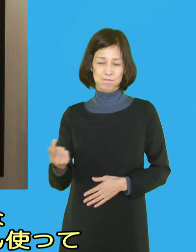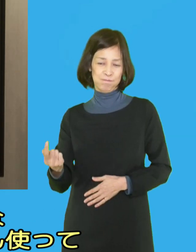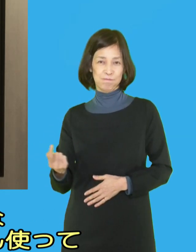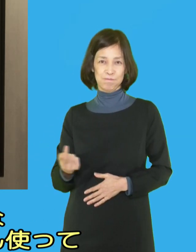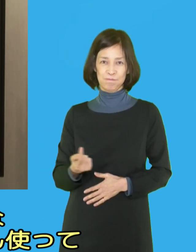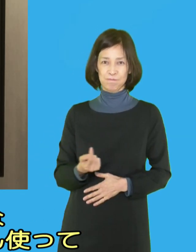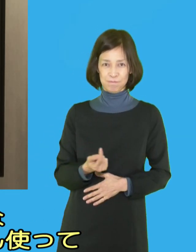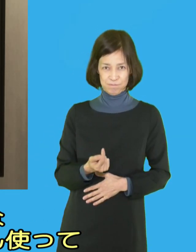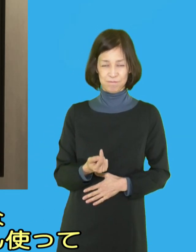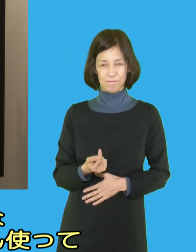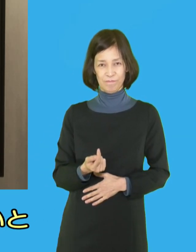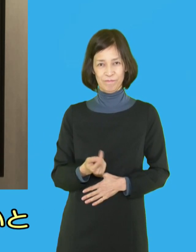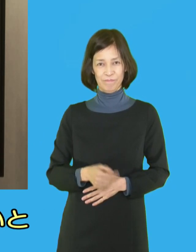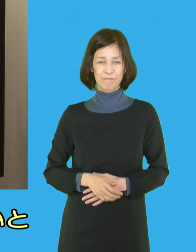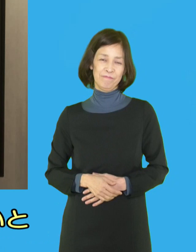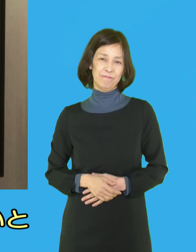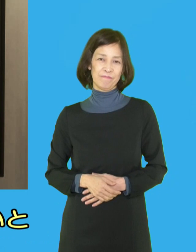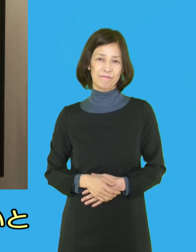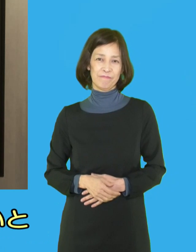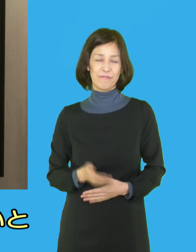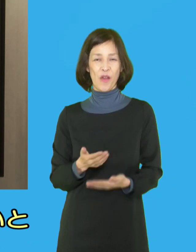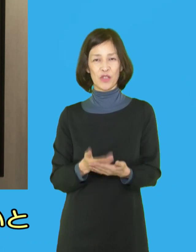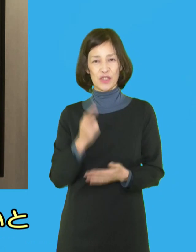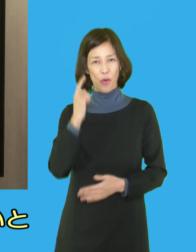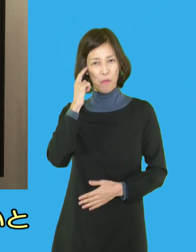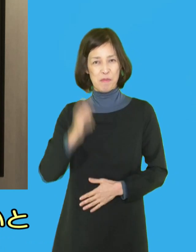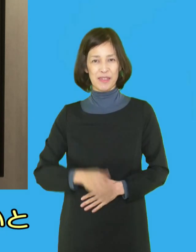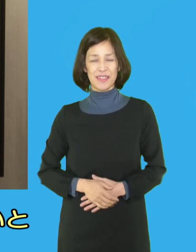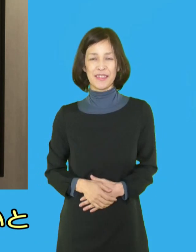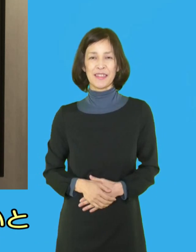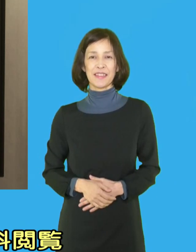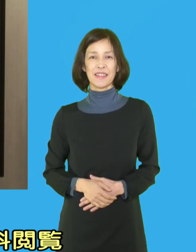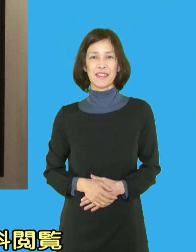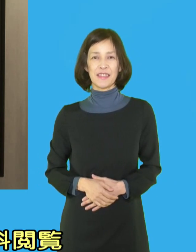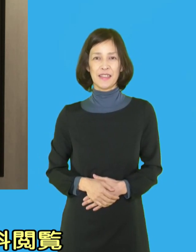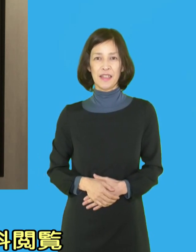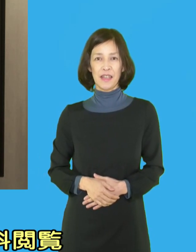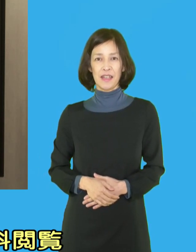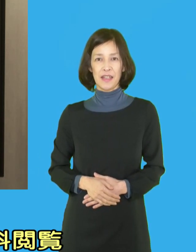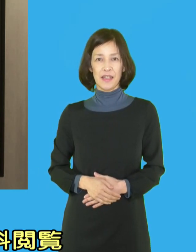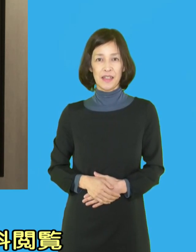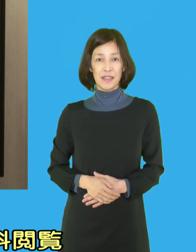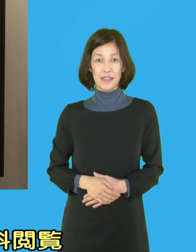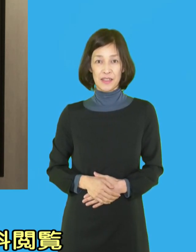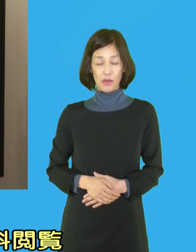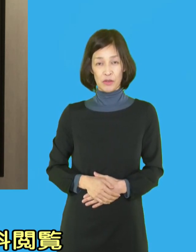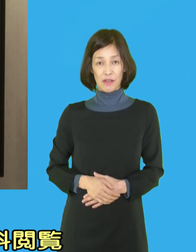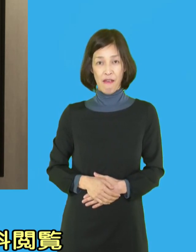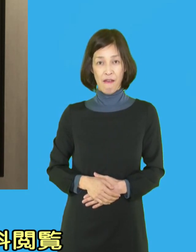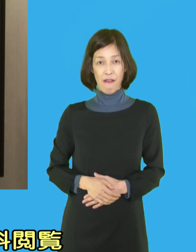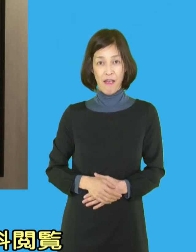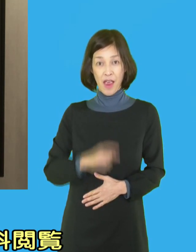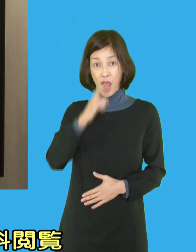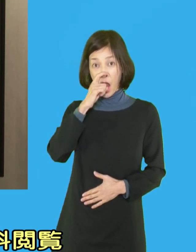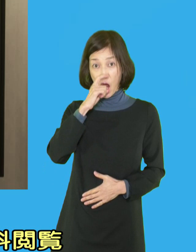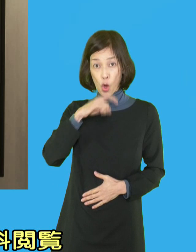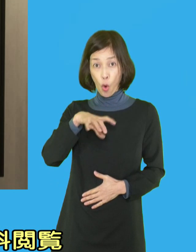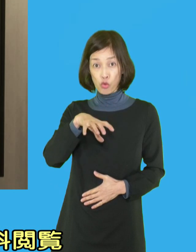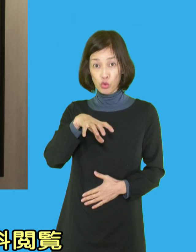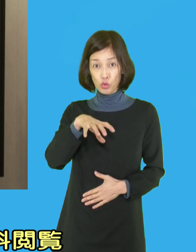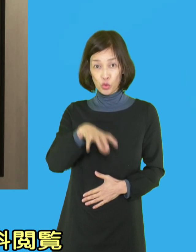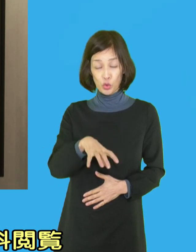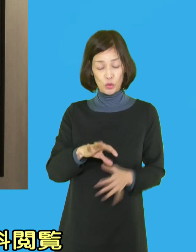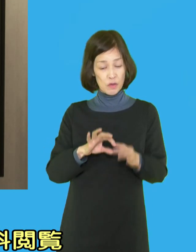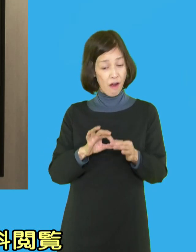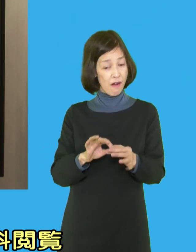って巡っていただきたいなと思っております。そして古墳群関連資料、古墳